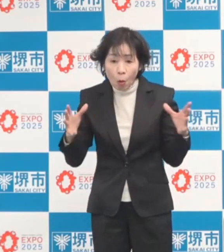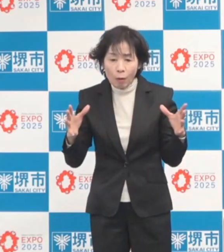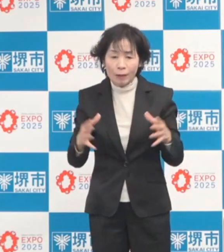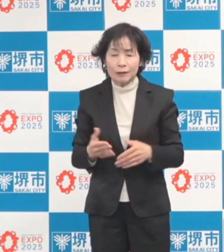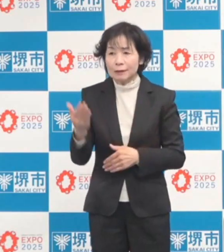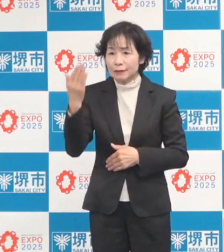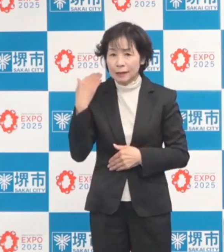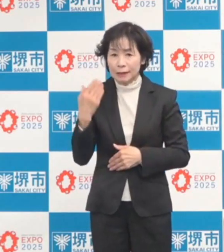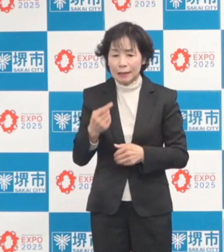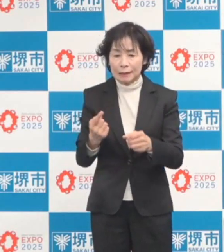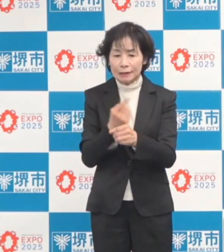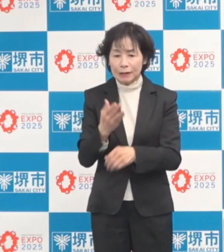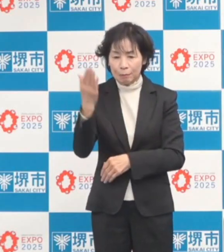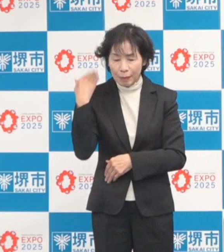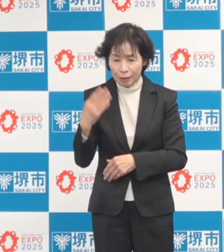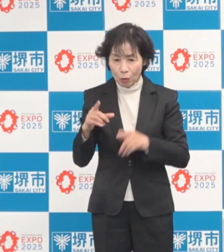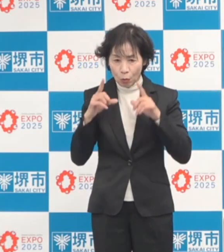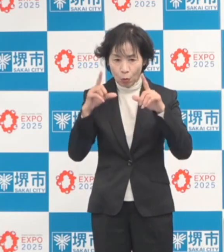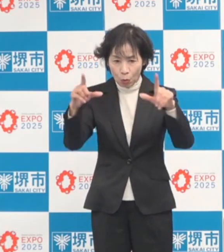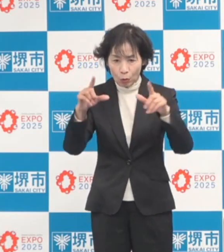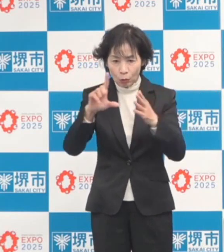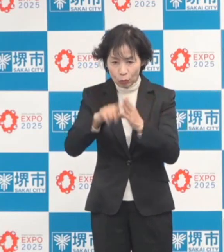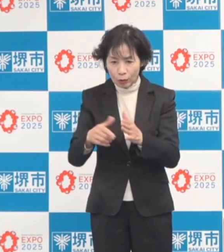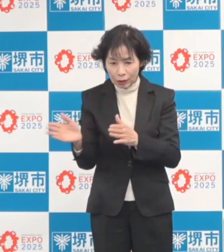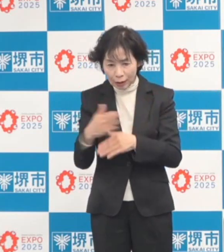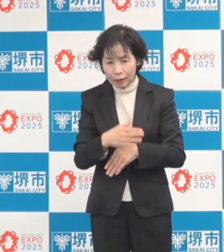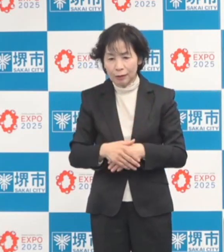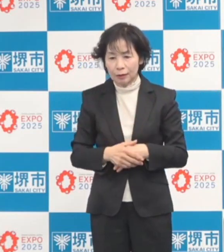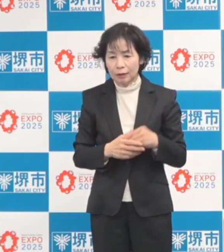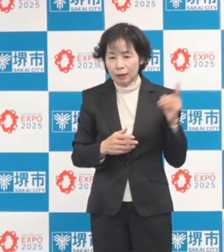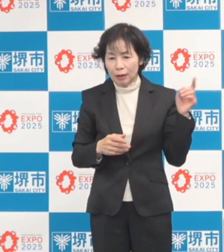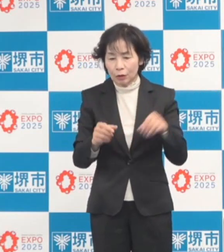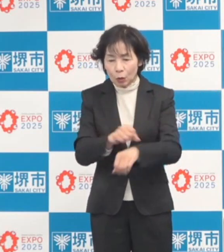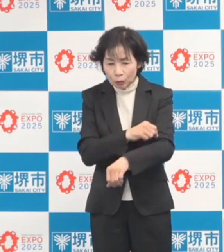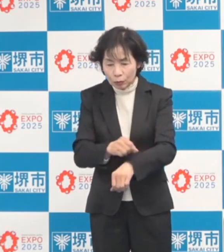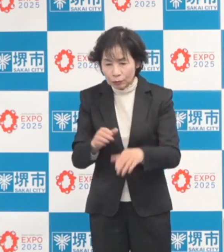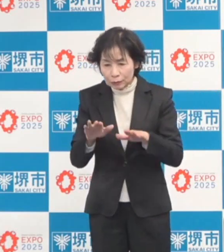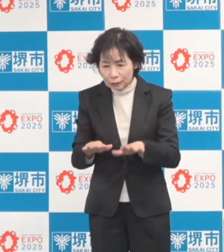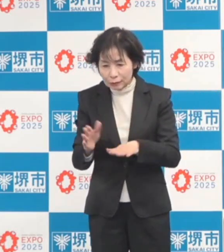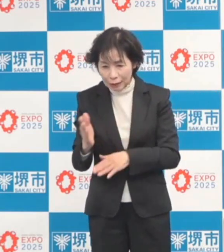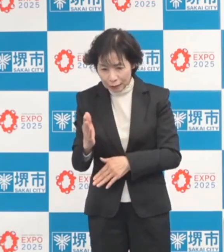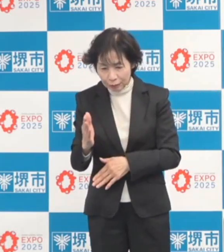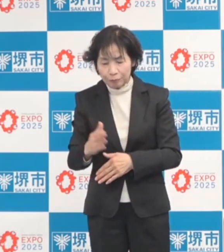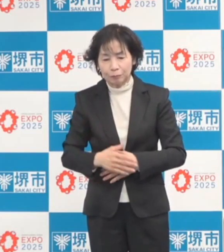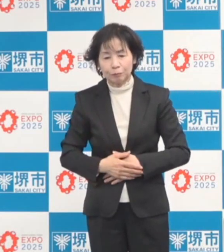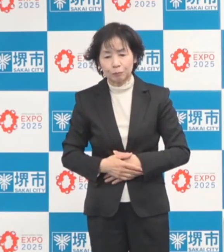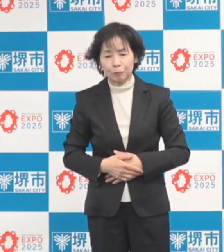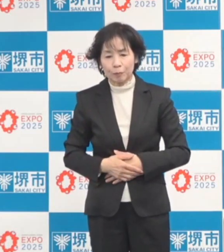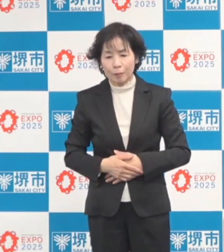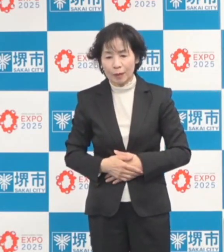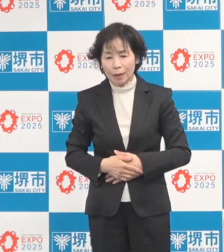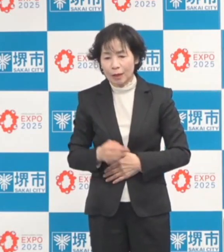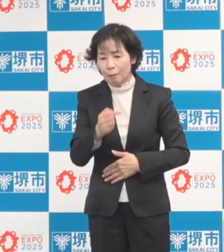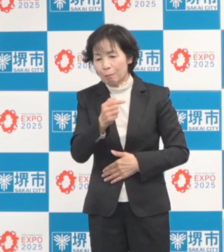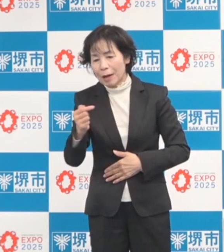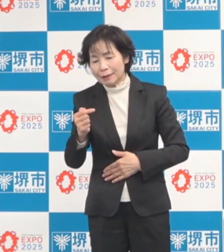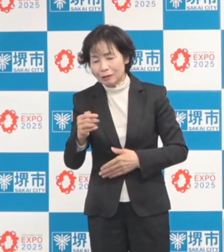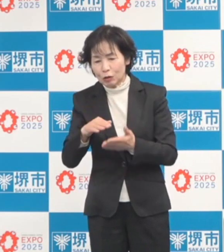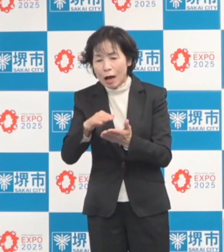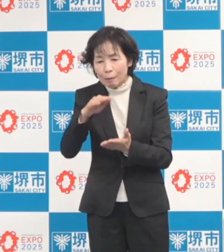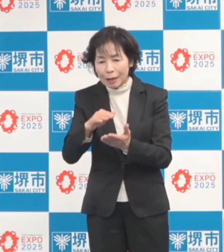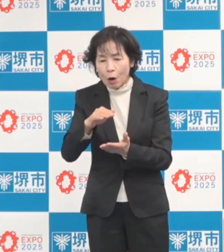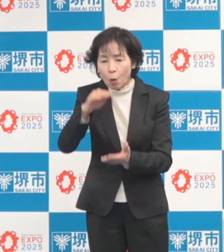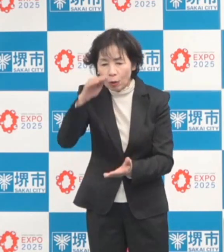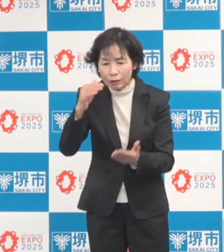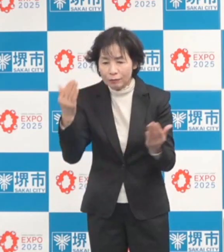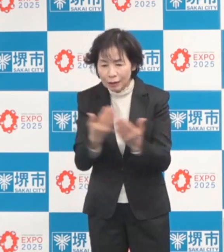前回の1年前の公表からガクンと、特に近年において マイナス幅が大きくなった理由